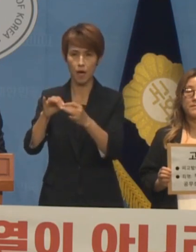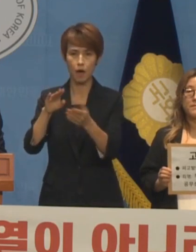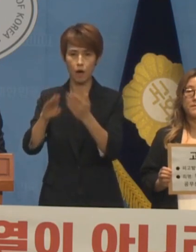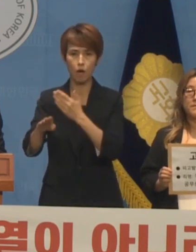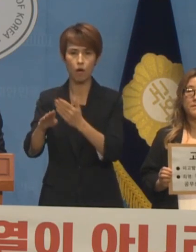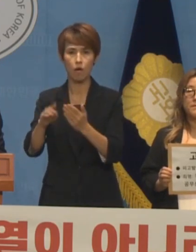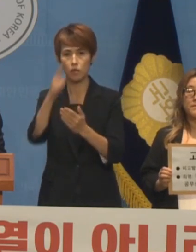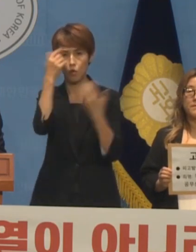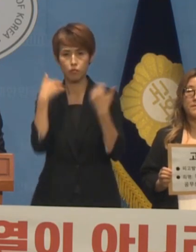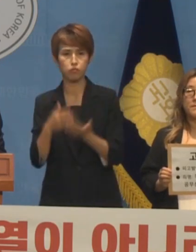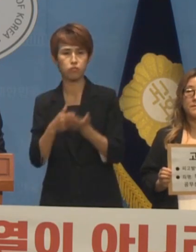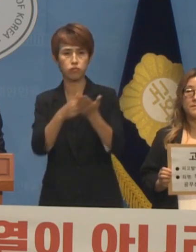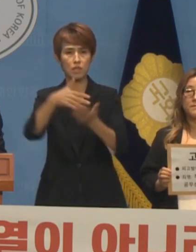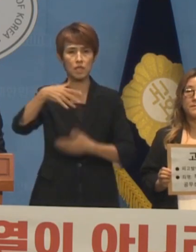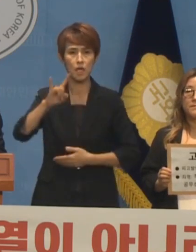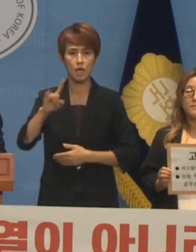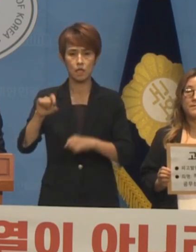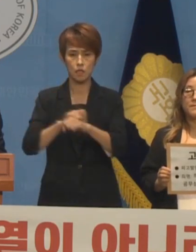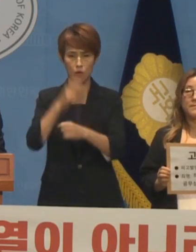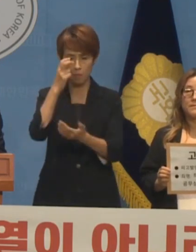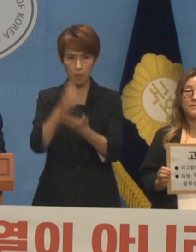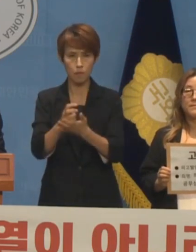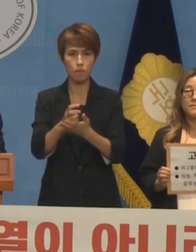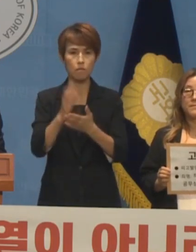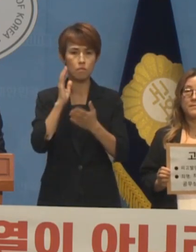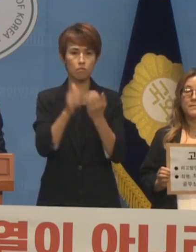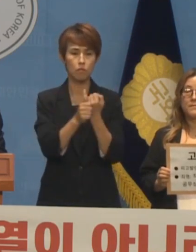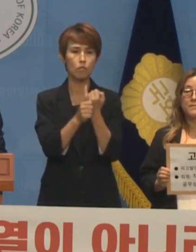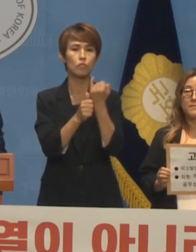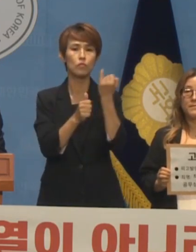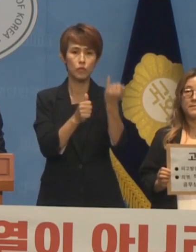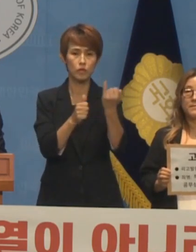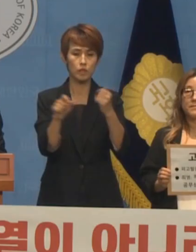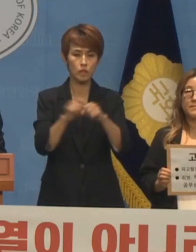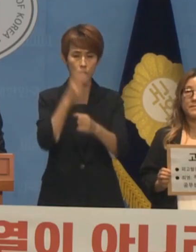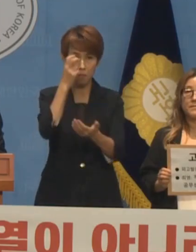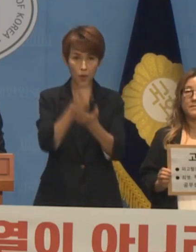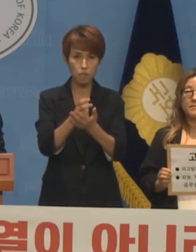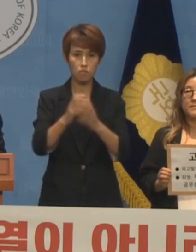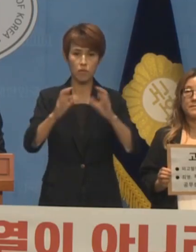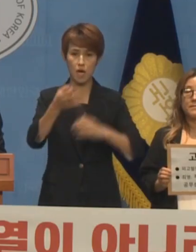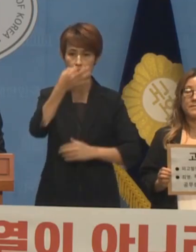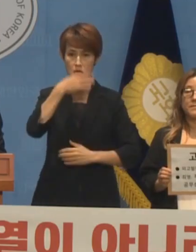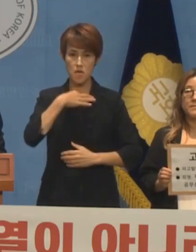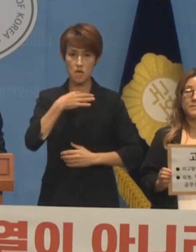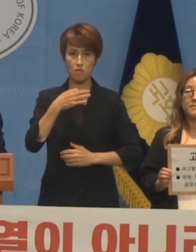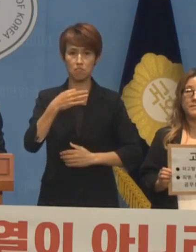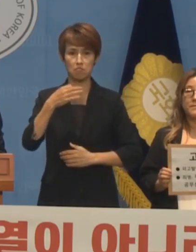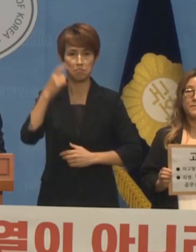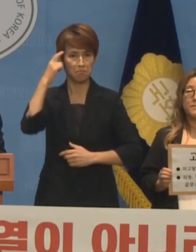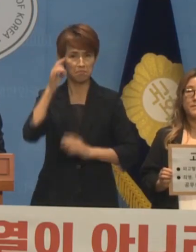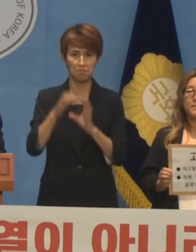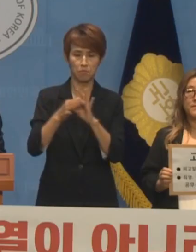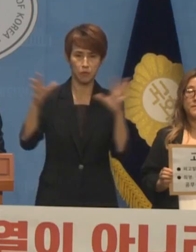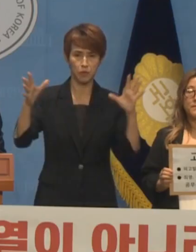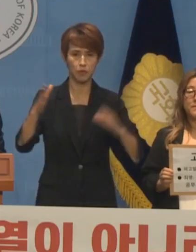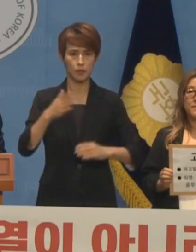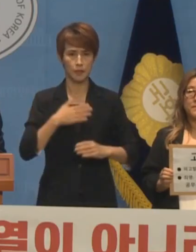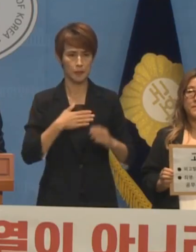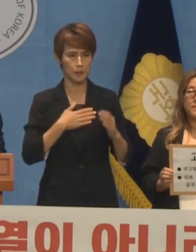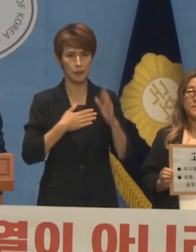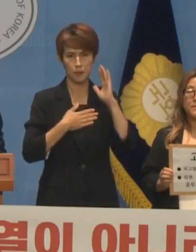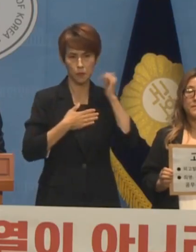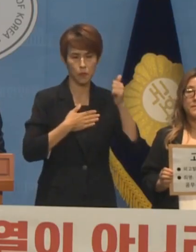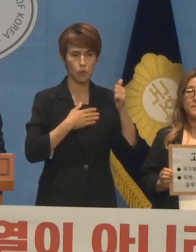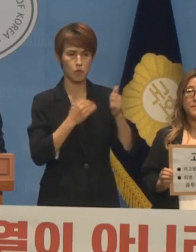송부한 최혜병 특검 법안이나 김건희 특검 법안을 국익이나 국민의 관점보다는 자신 및 배우자